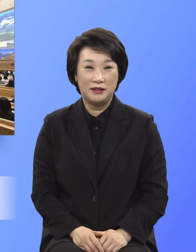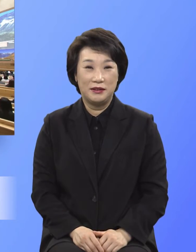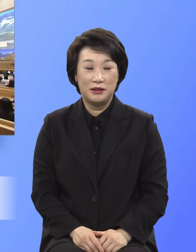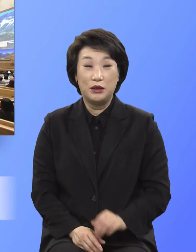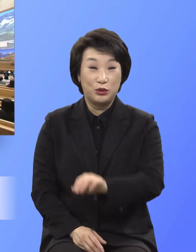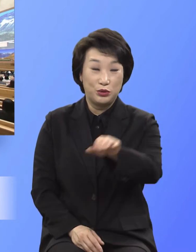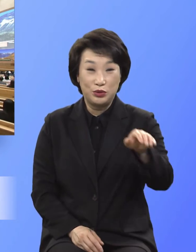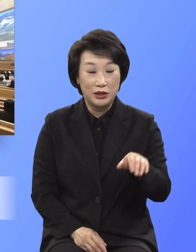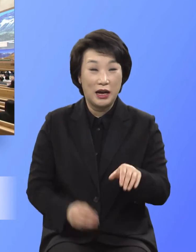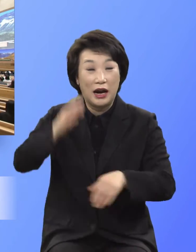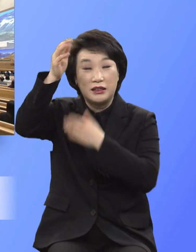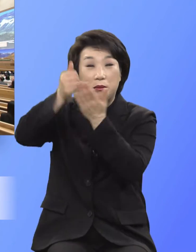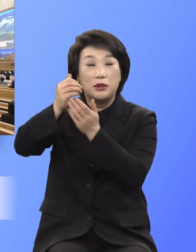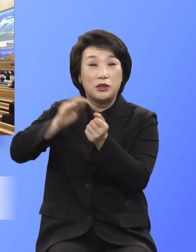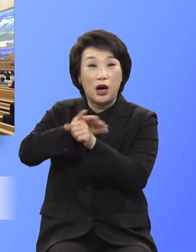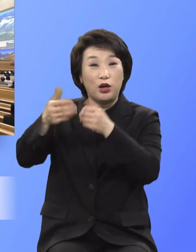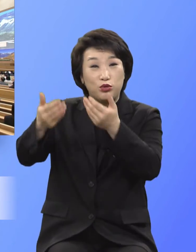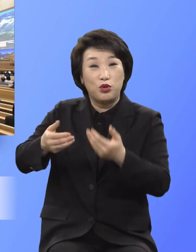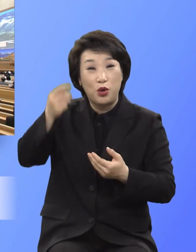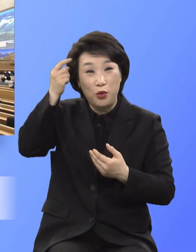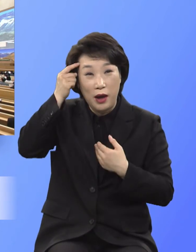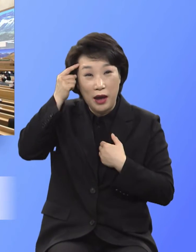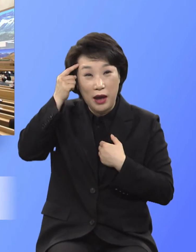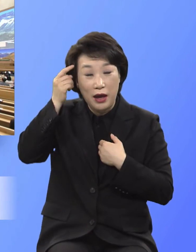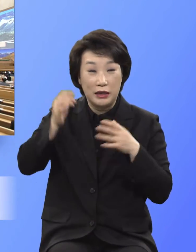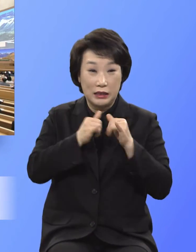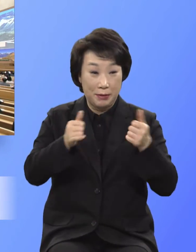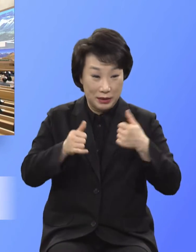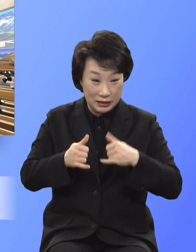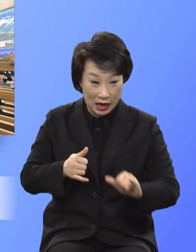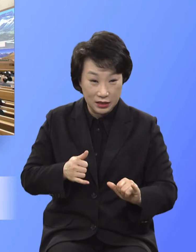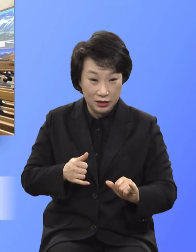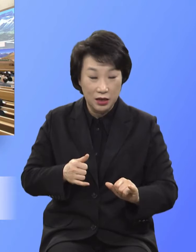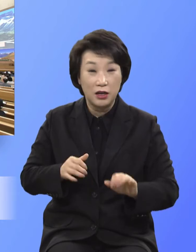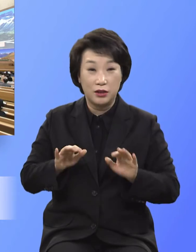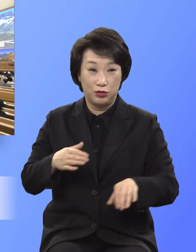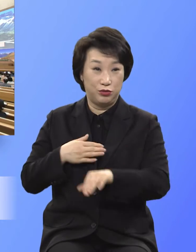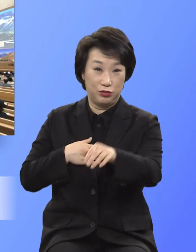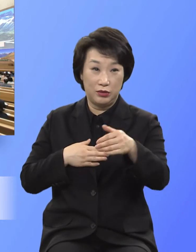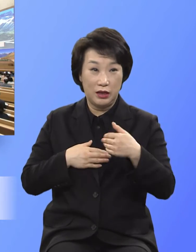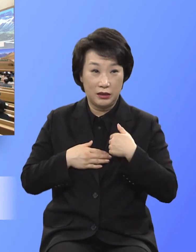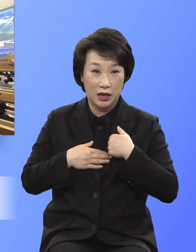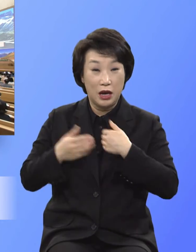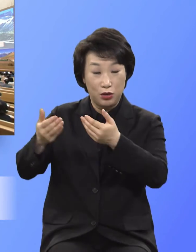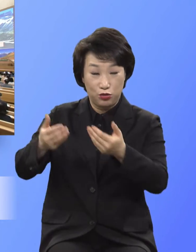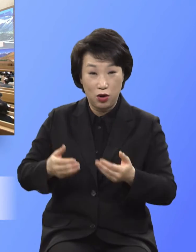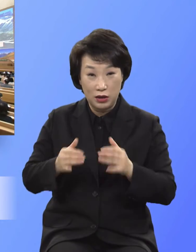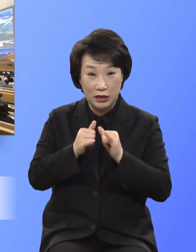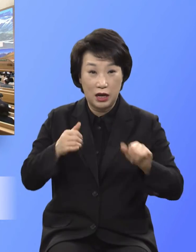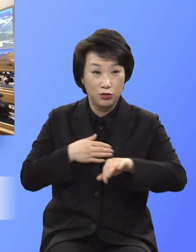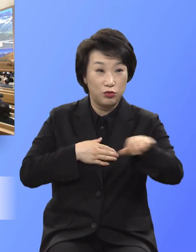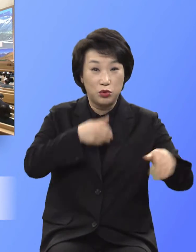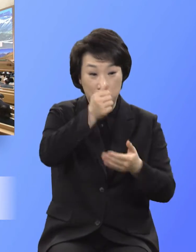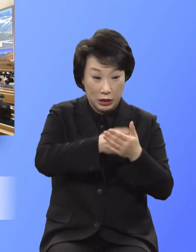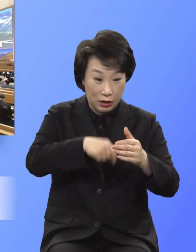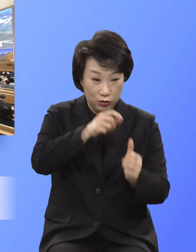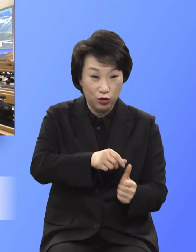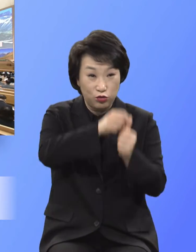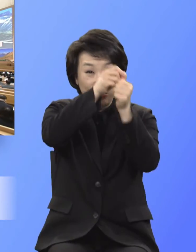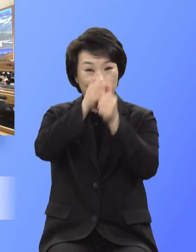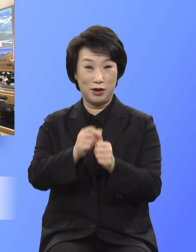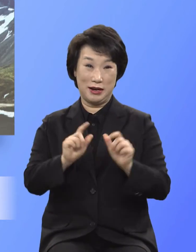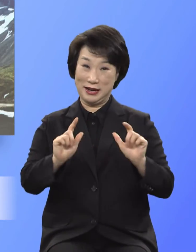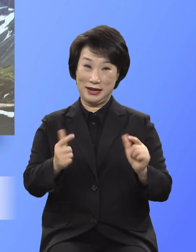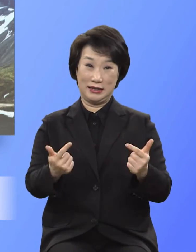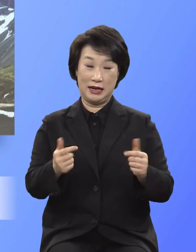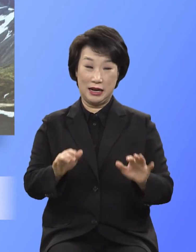하나님께서 우리를 사랑하신 것은 사람의 자식을 주셔서 인간을 죄에서 구원한 것도